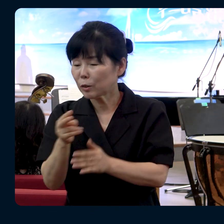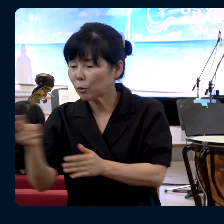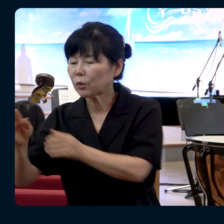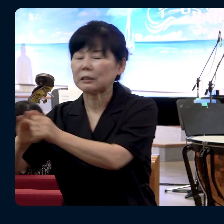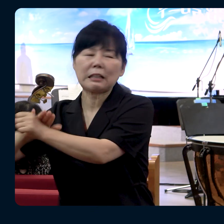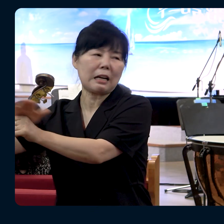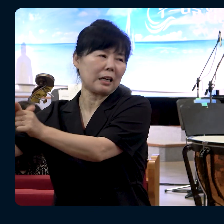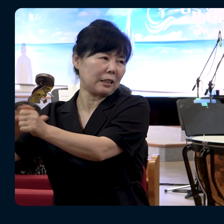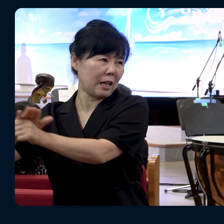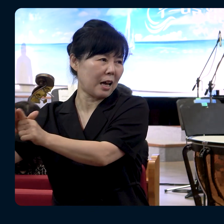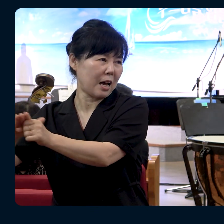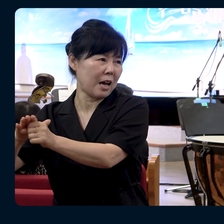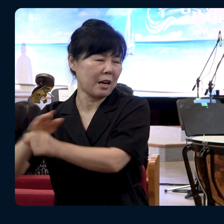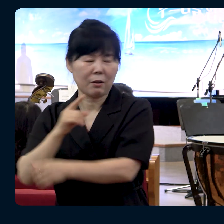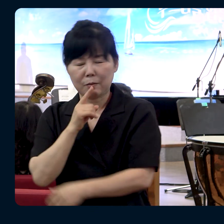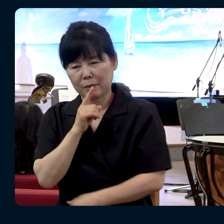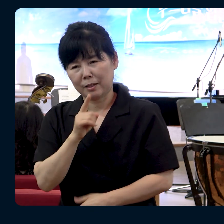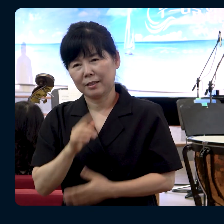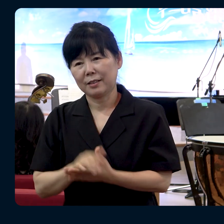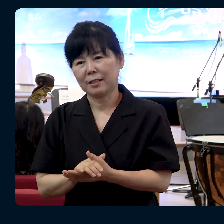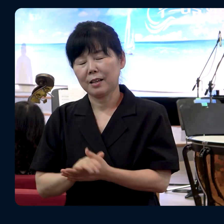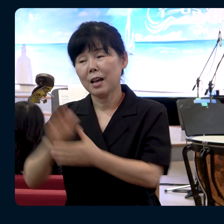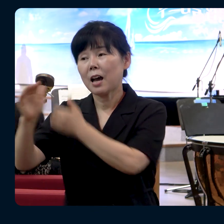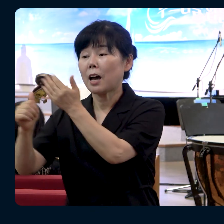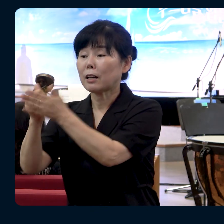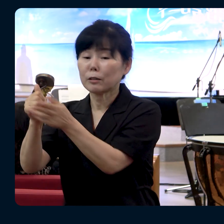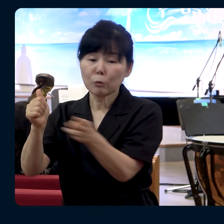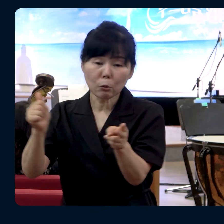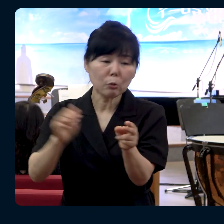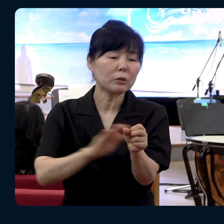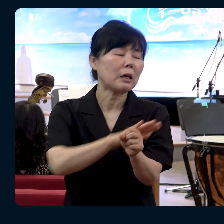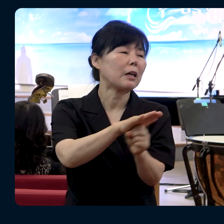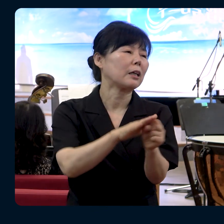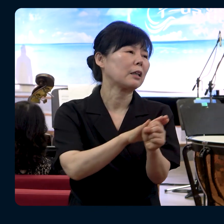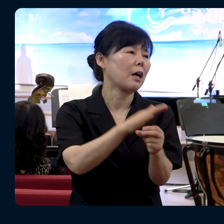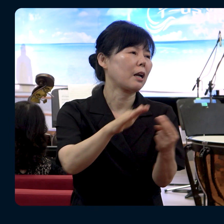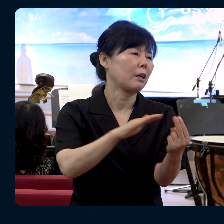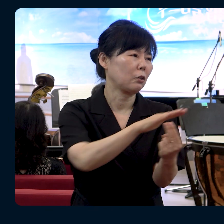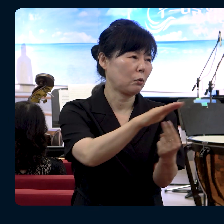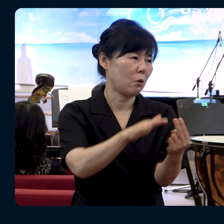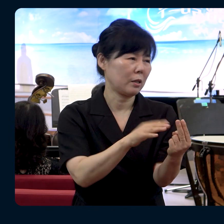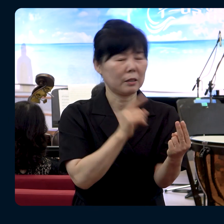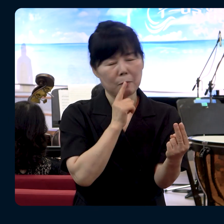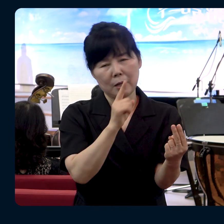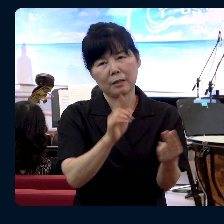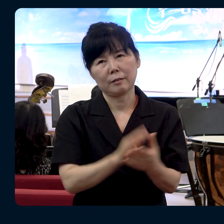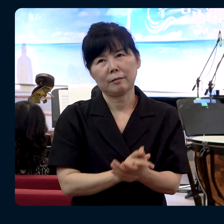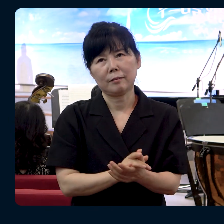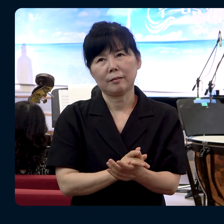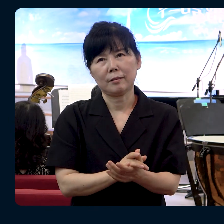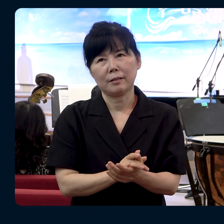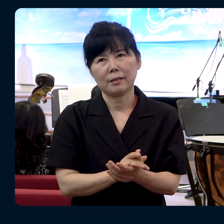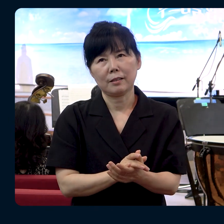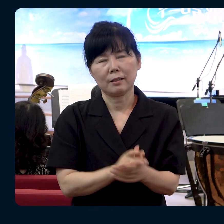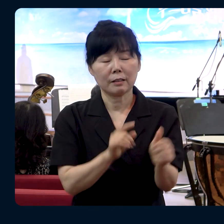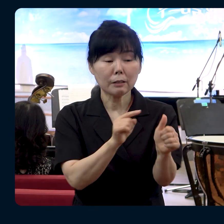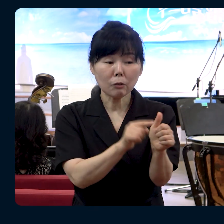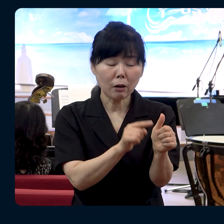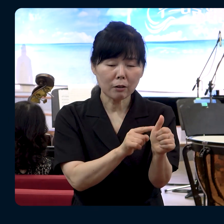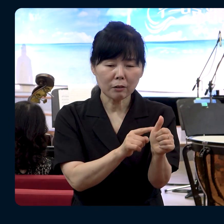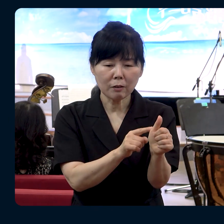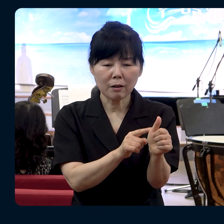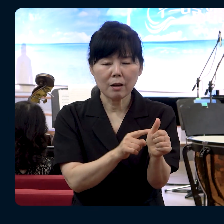것이죠. 하나님은 사랑이시라, 하나님은 사랑이시라, 그렇게 말합니다. 그 사랑을 가장 가까이에서 사도